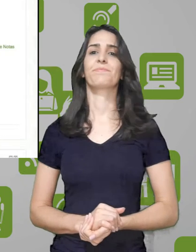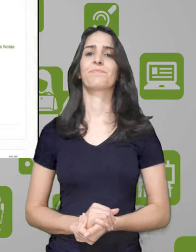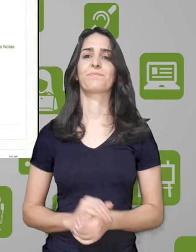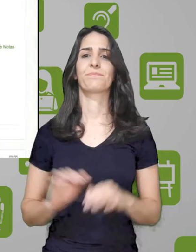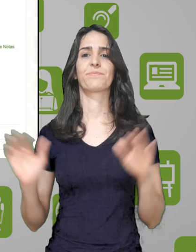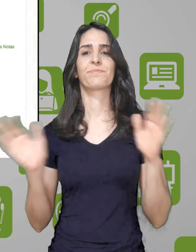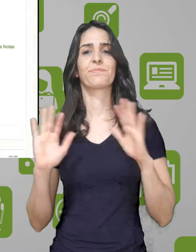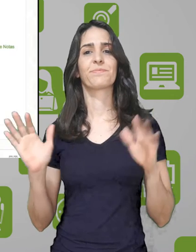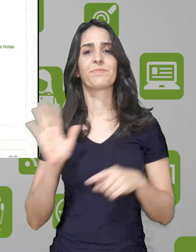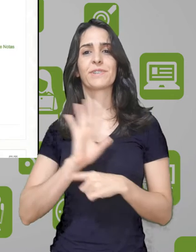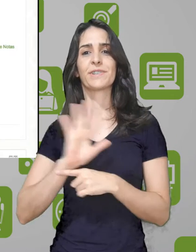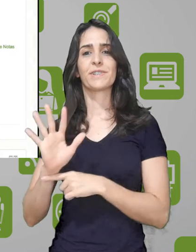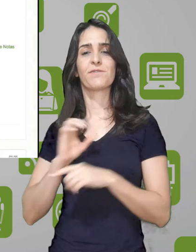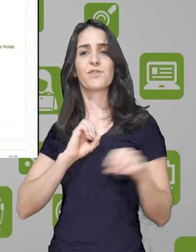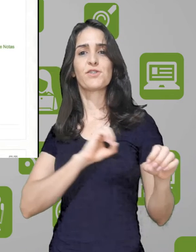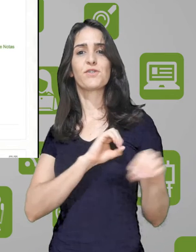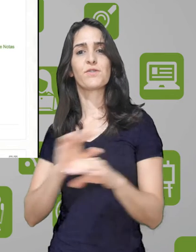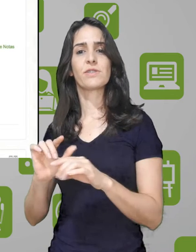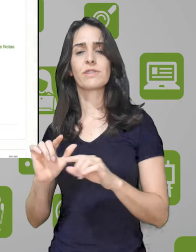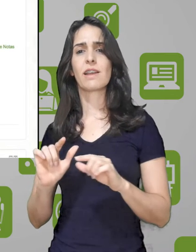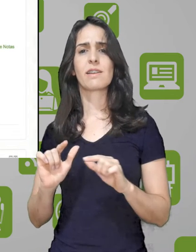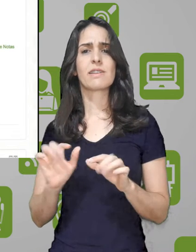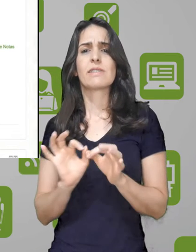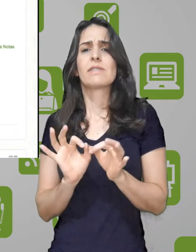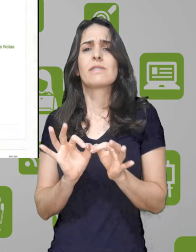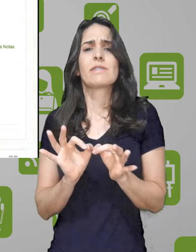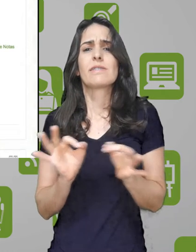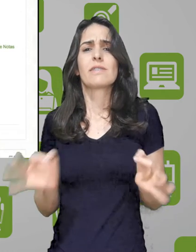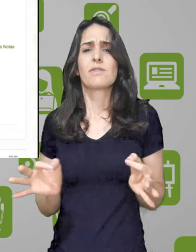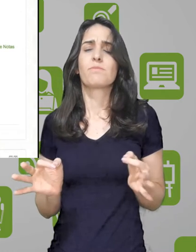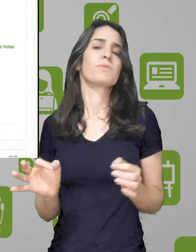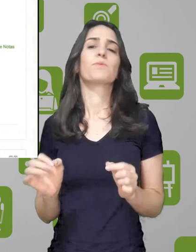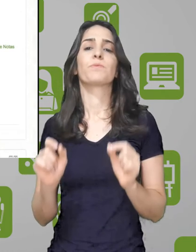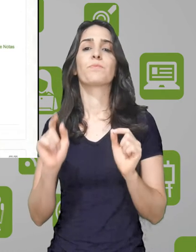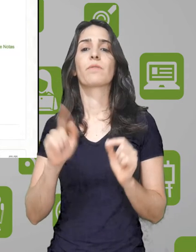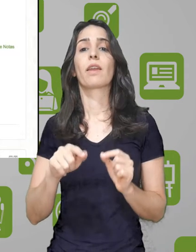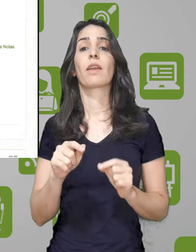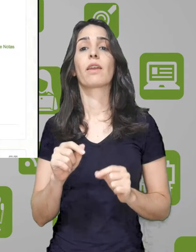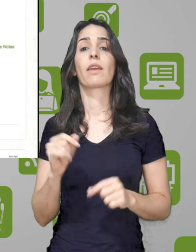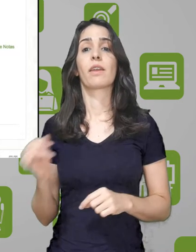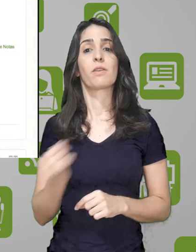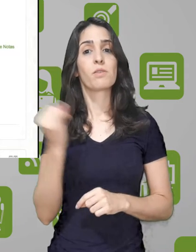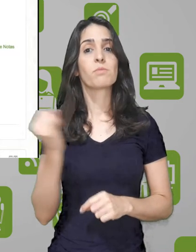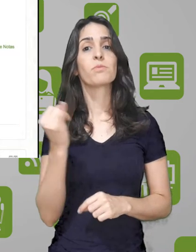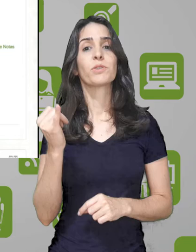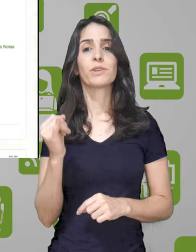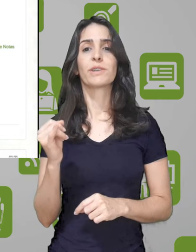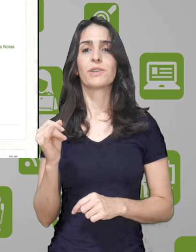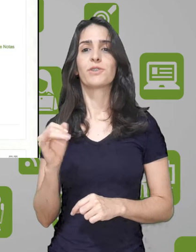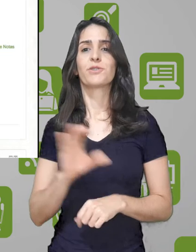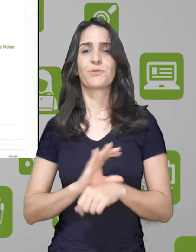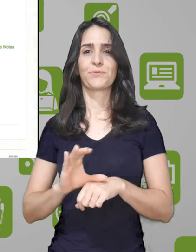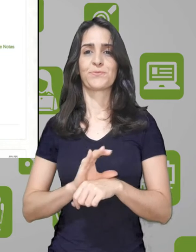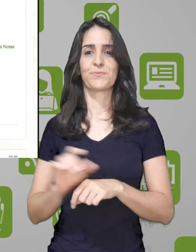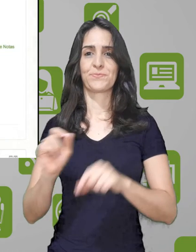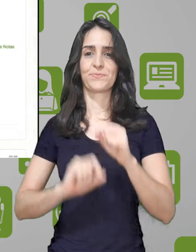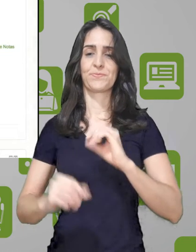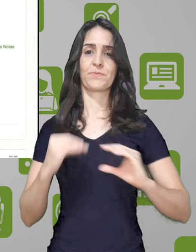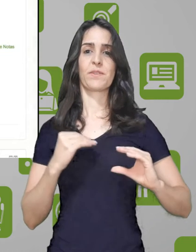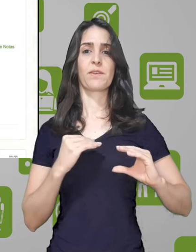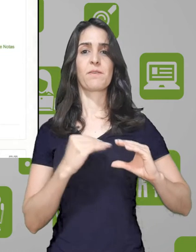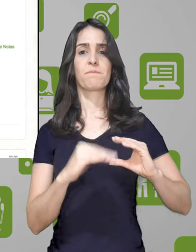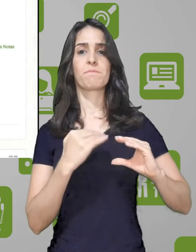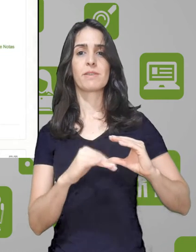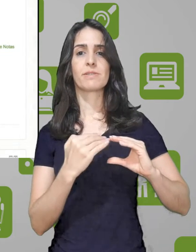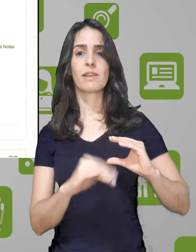o Olá nesse vídeo tutorial eu vou te ensinar uma ação muito simples mas que é muito importante no dia a dia do